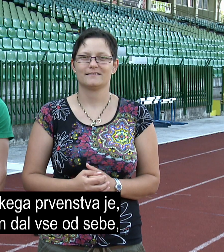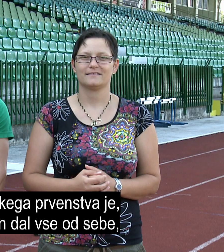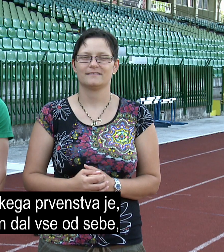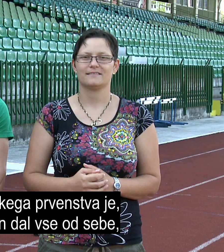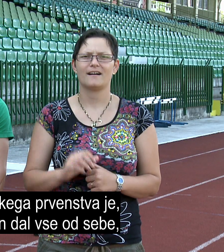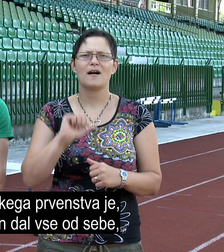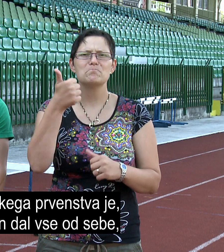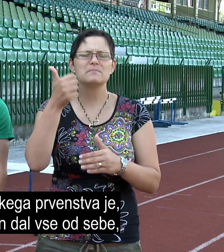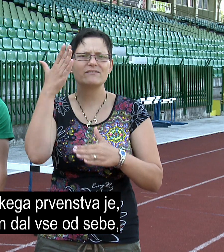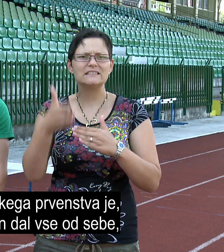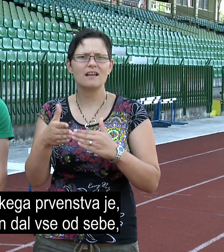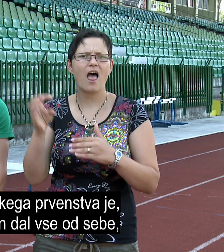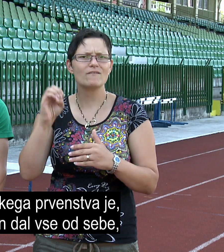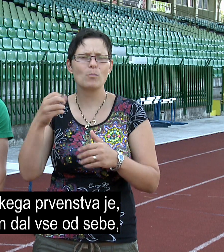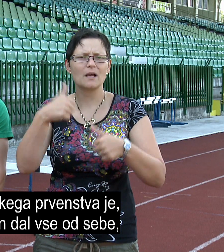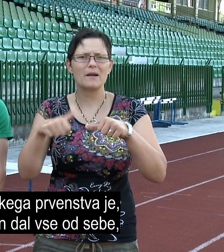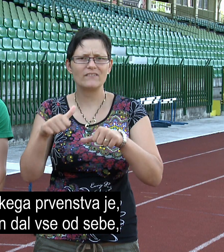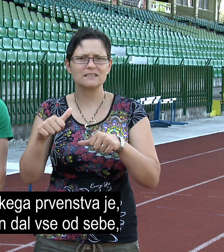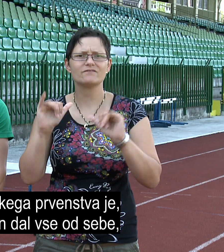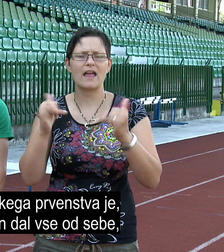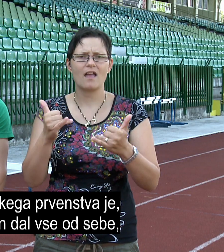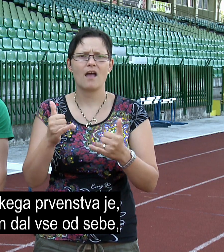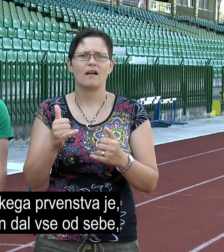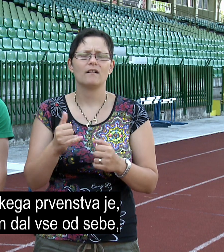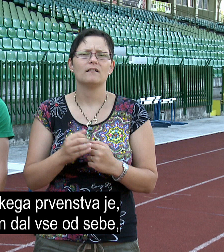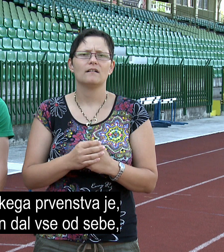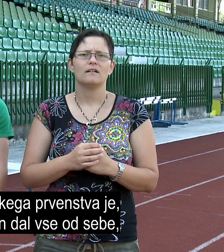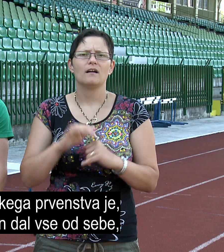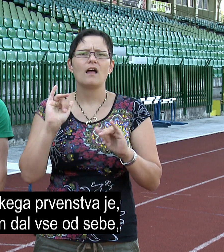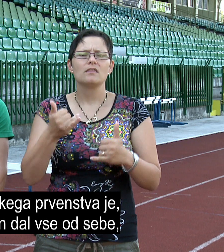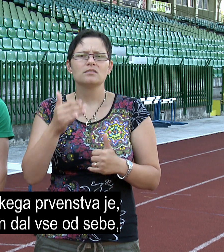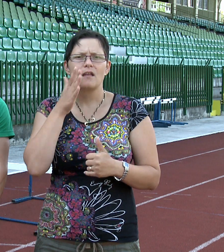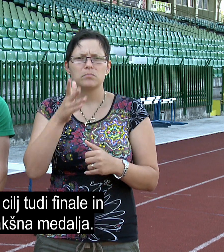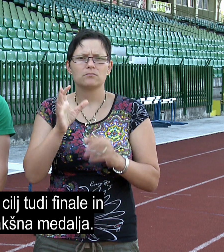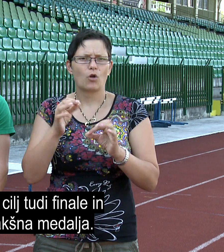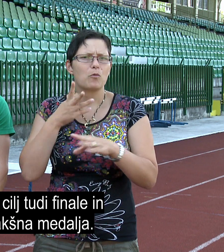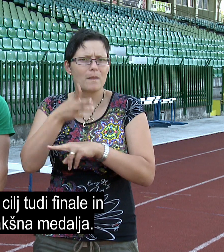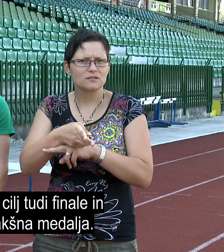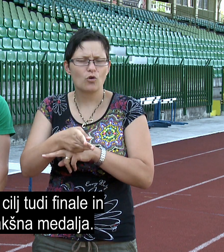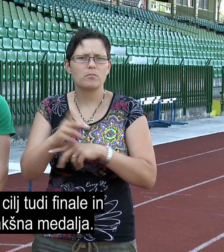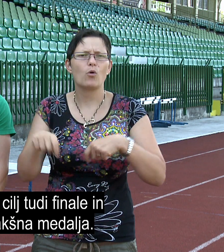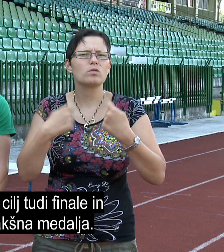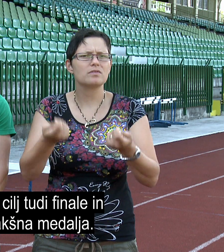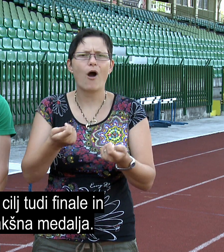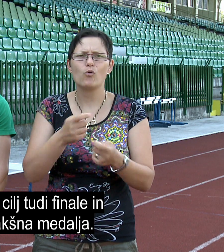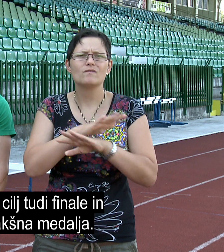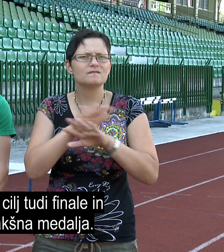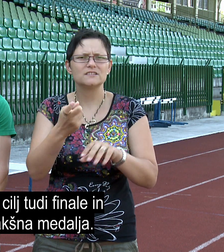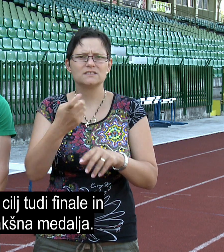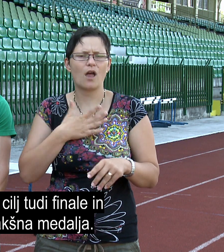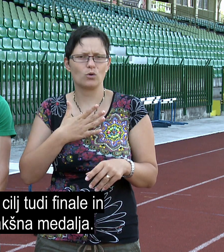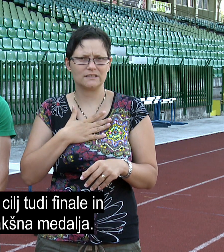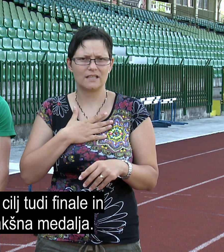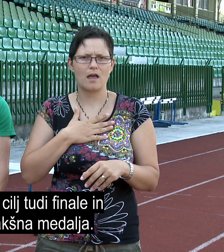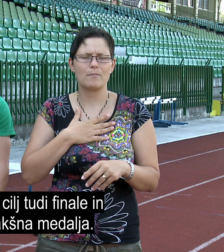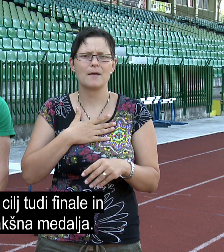Prvi cilj Evropskega prvenstva je, da bi nastopil, dal vse sebe in seveda